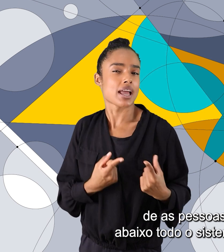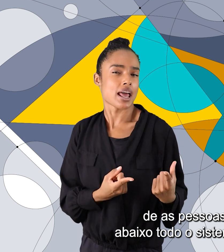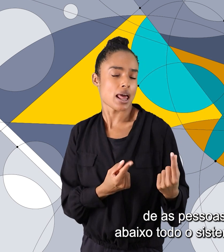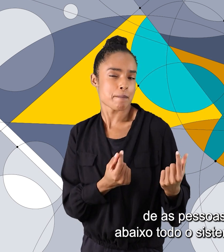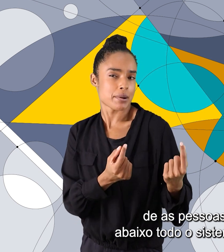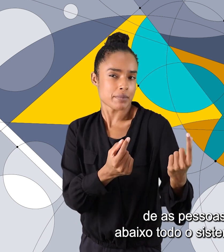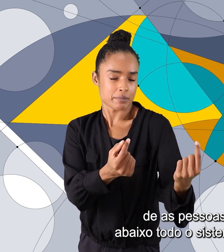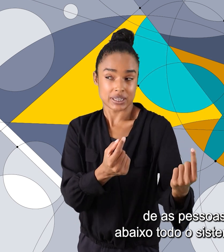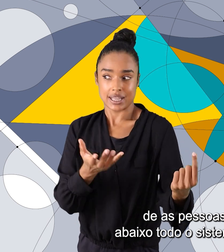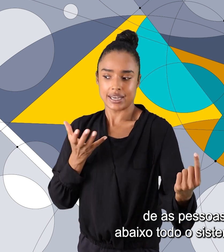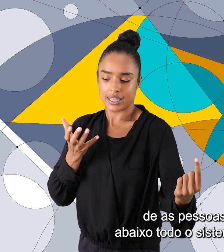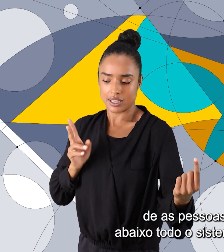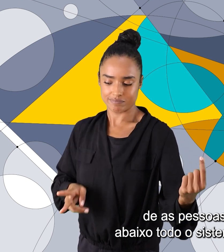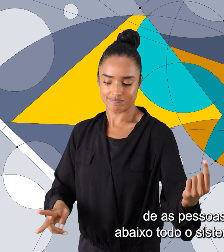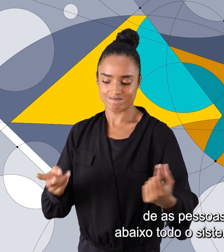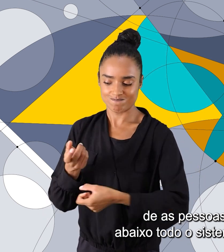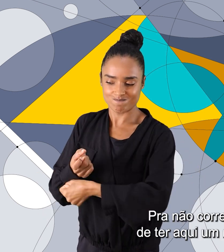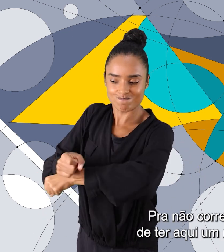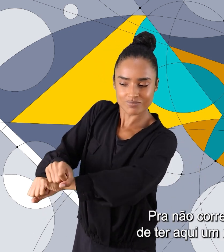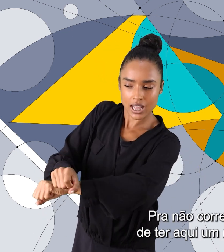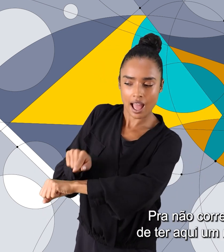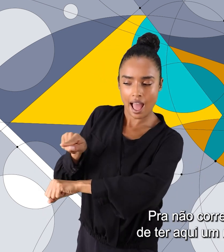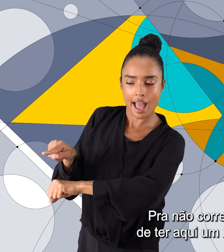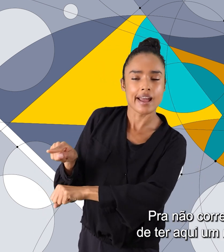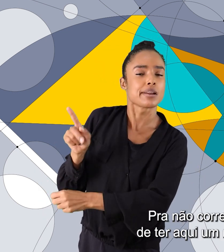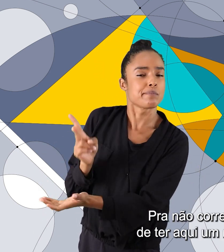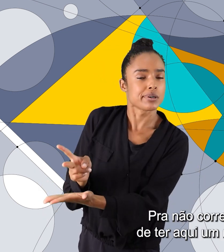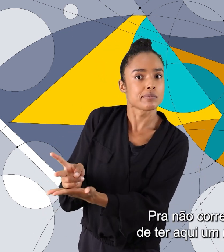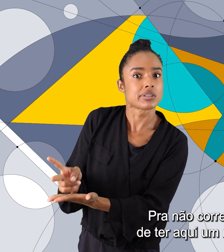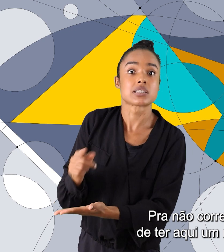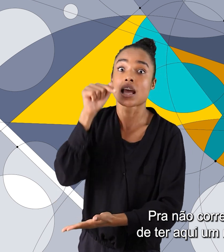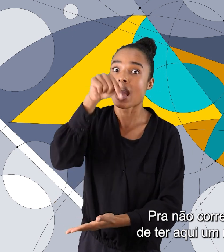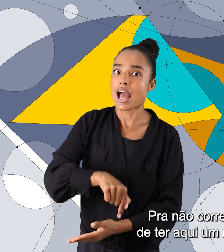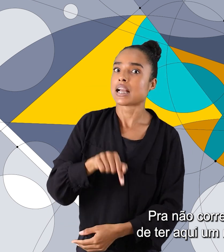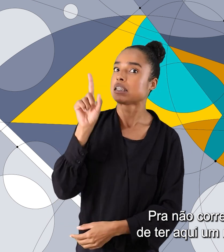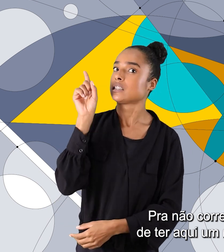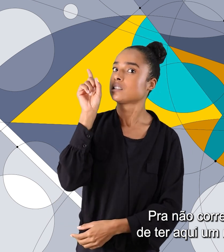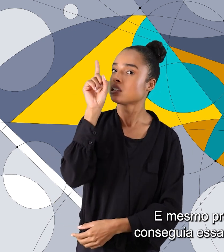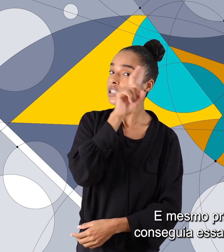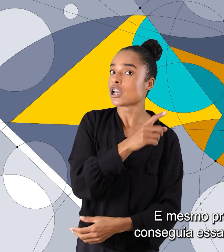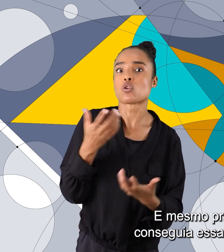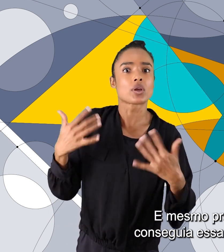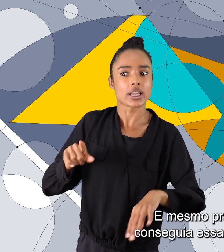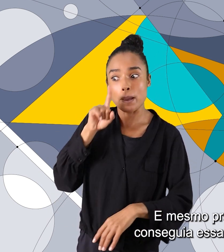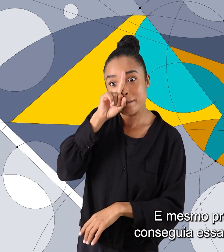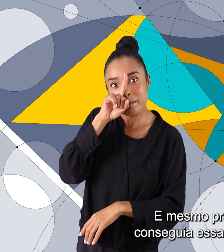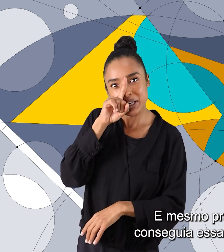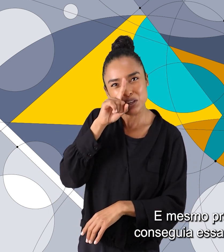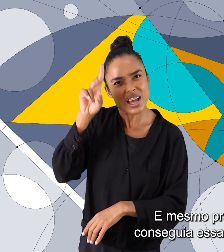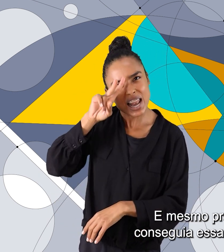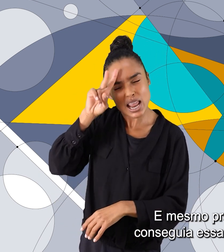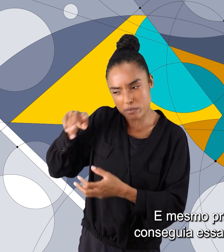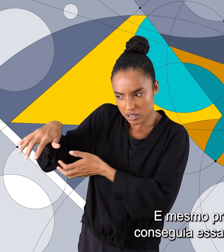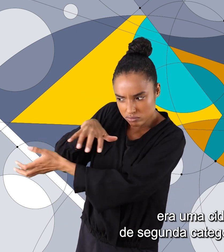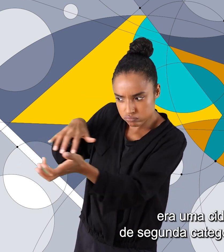pessoas botarem abaixo todo o sistema escravista, para não correr o risco de ter aqui um novo Haiti. E mesmo para quem conseguia